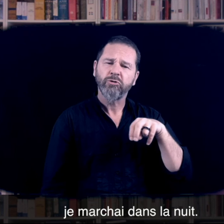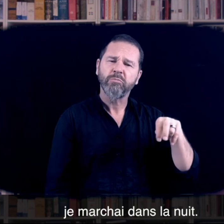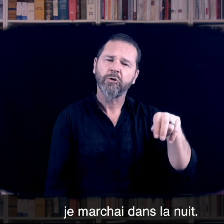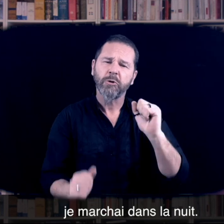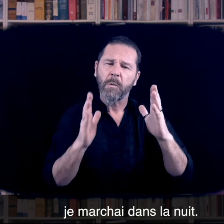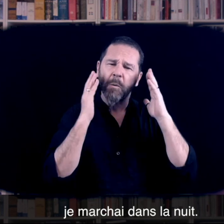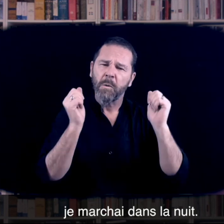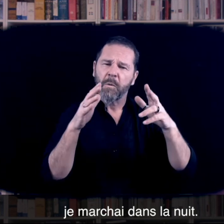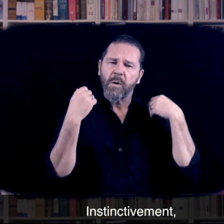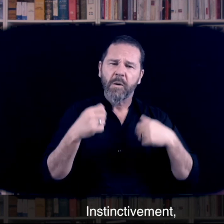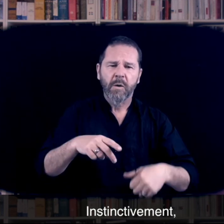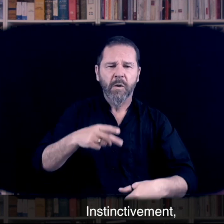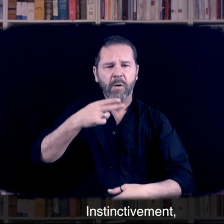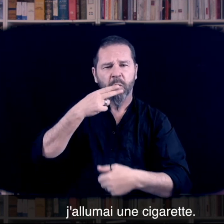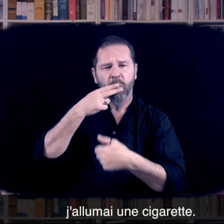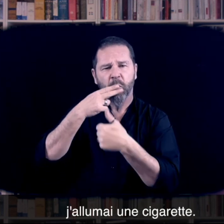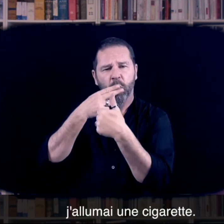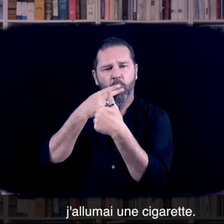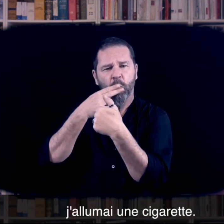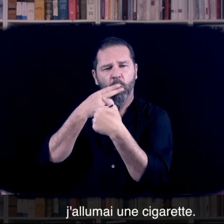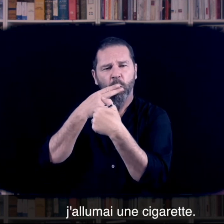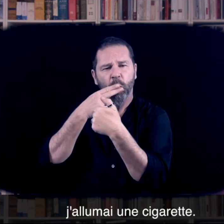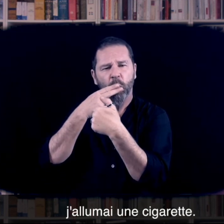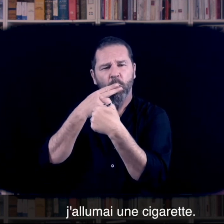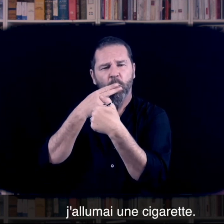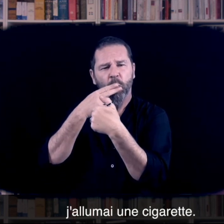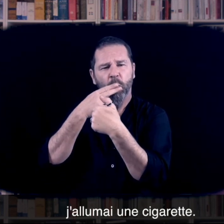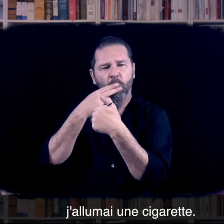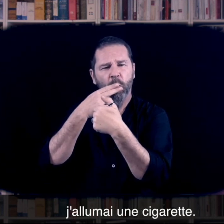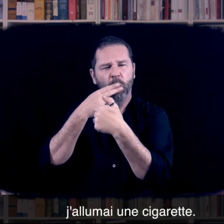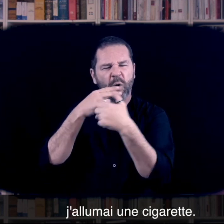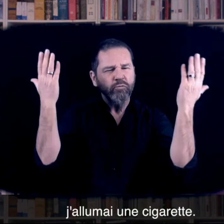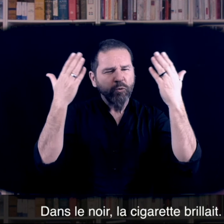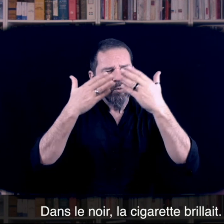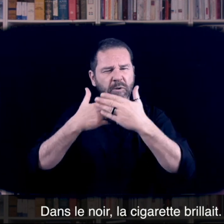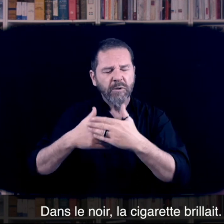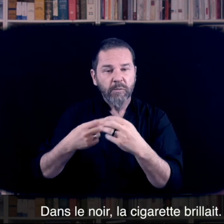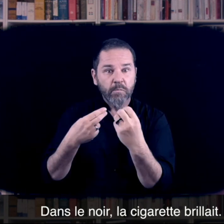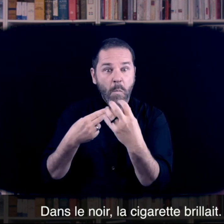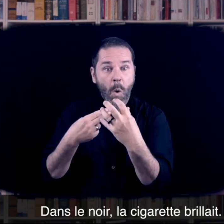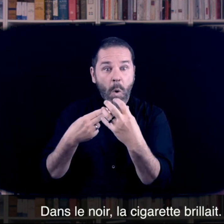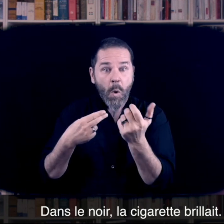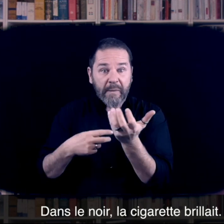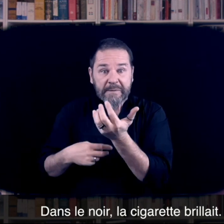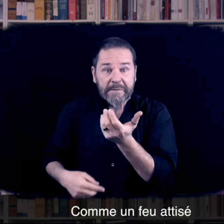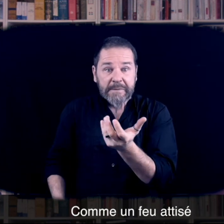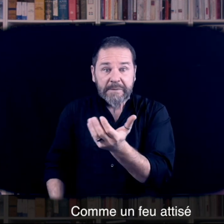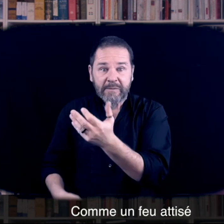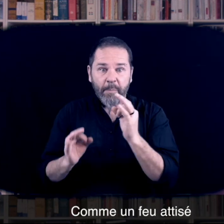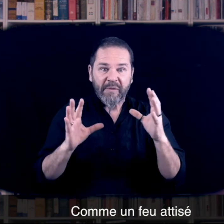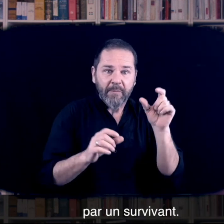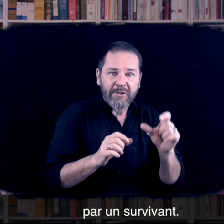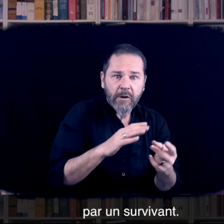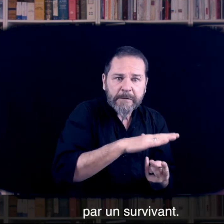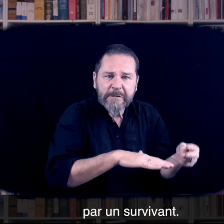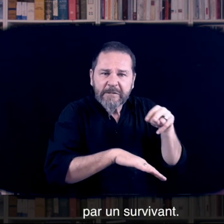nuit. Instinctivement, j'allumais une cigarette. Dans le noir, la cigarette brillait comme un feu attisé